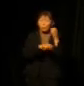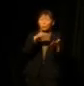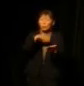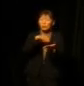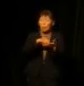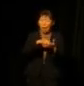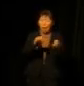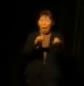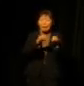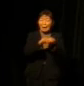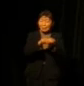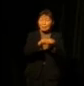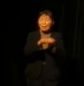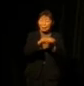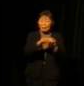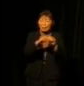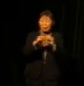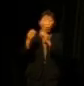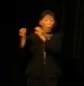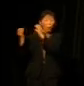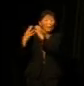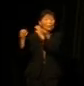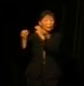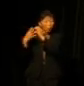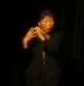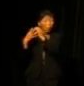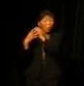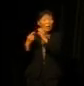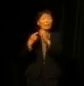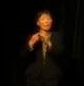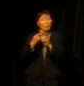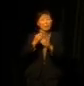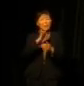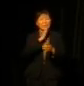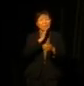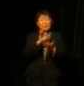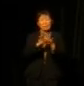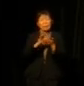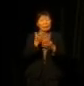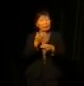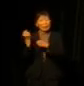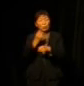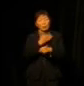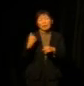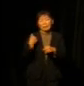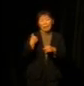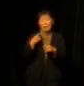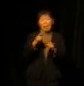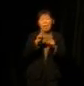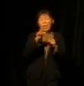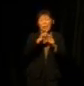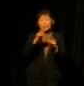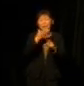ジオか自家用車のラジオの情報が一番の頼りでした。 NHK 福島、あとはラジオ福